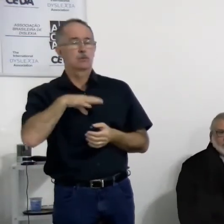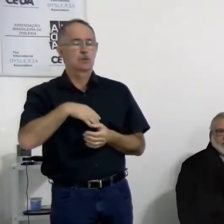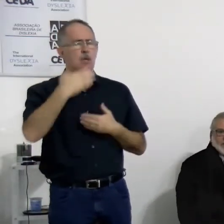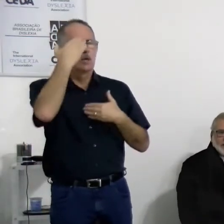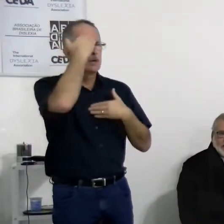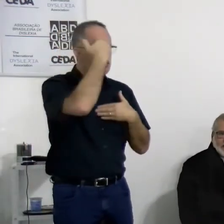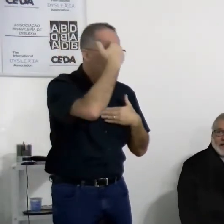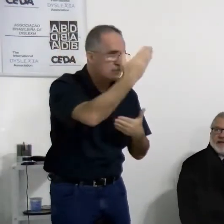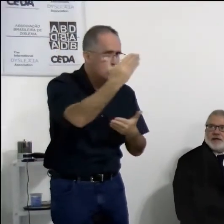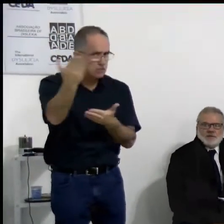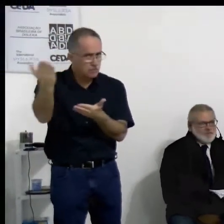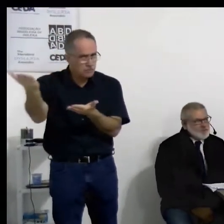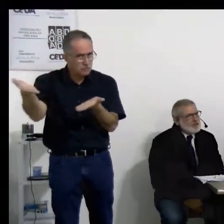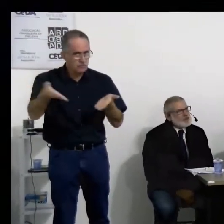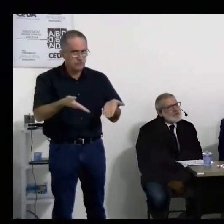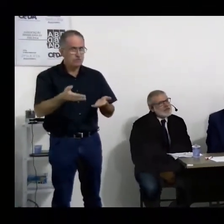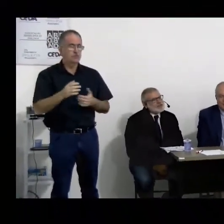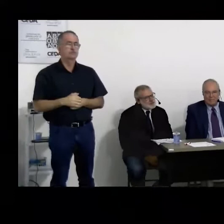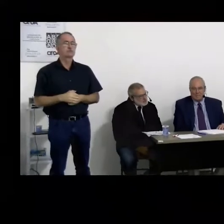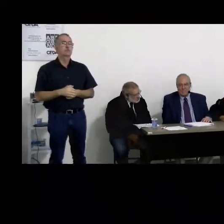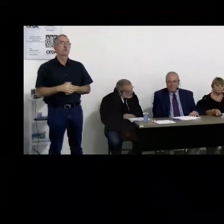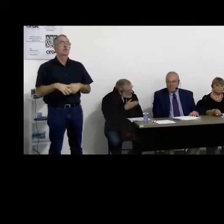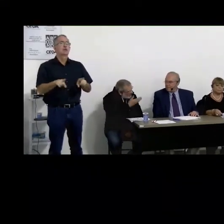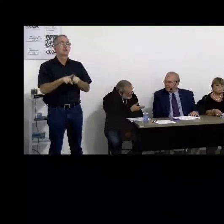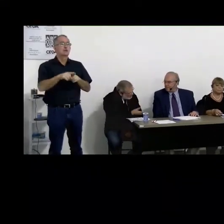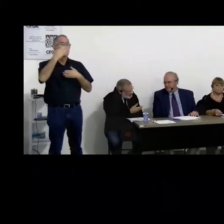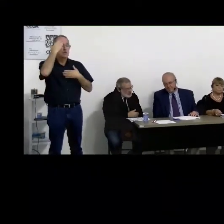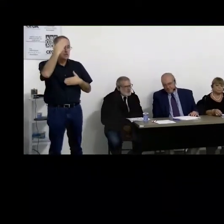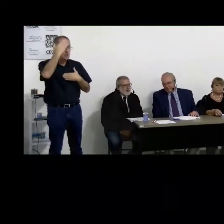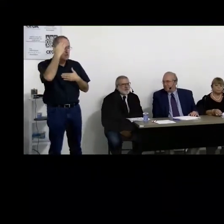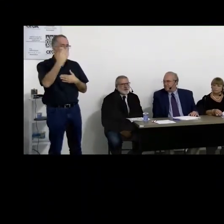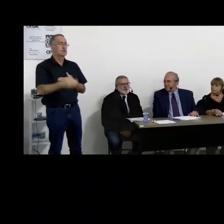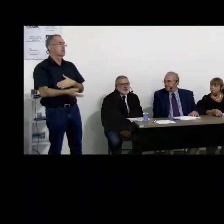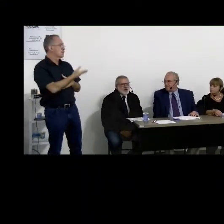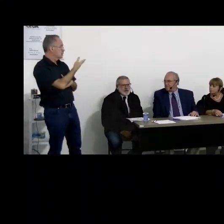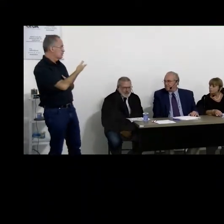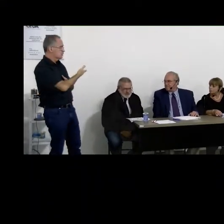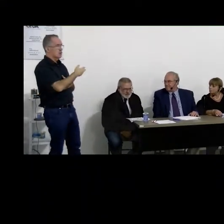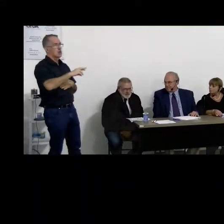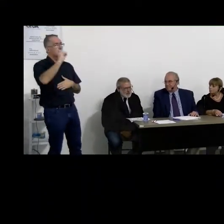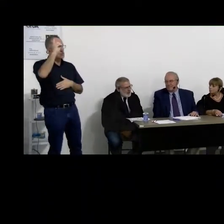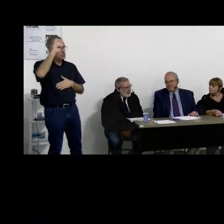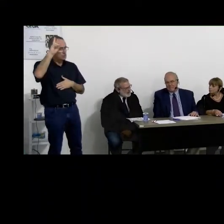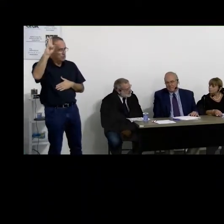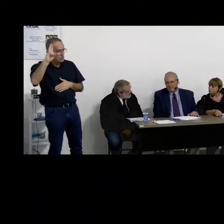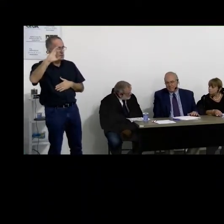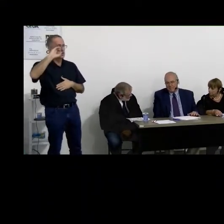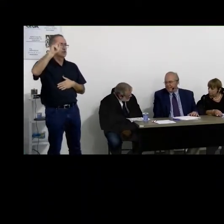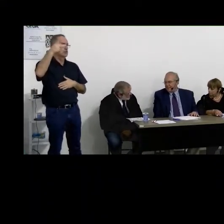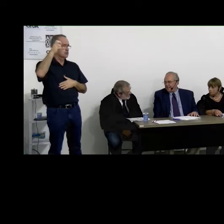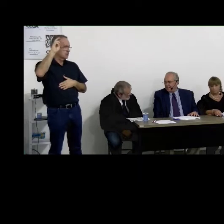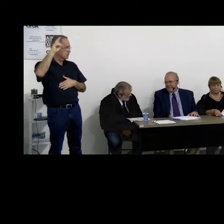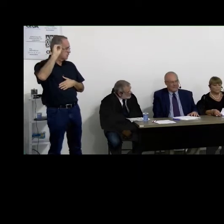a todos pela presença. Nós agradecemos muito a presença do professor Charles Haynes.